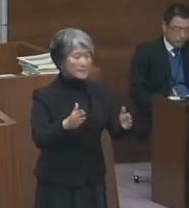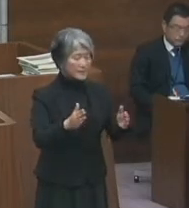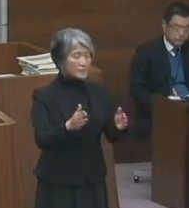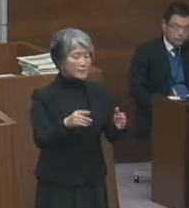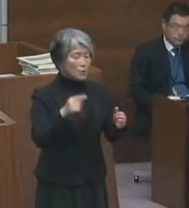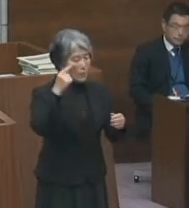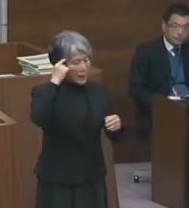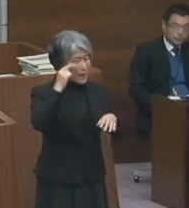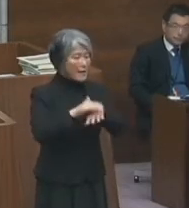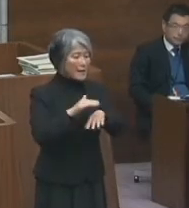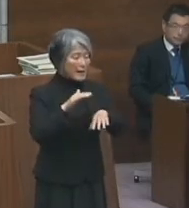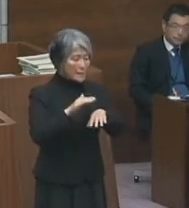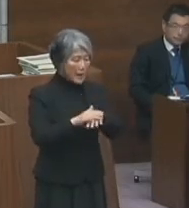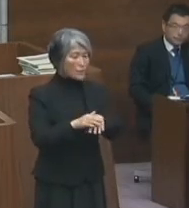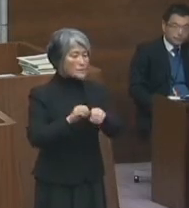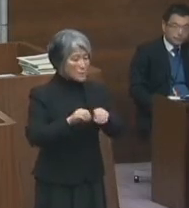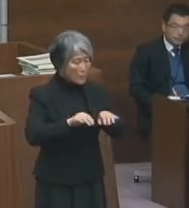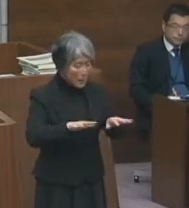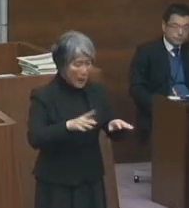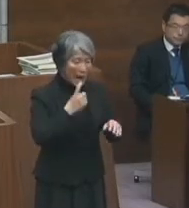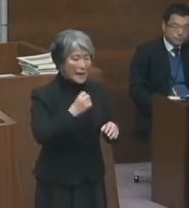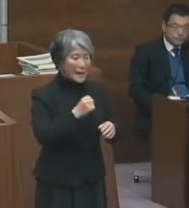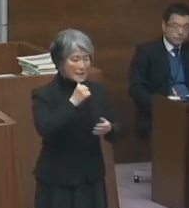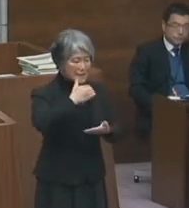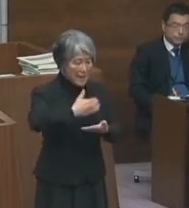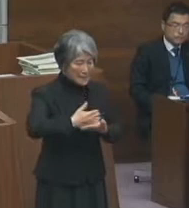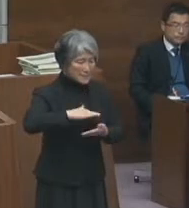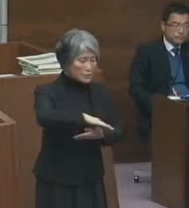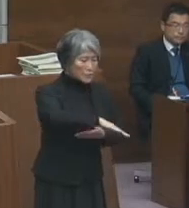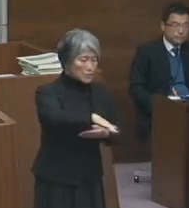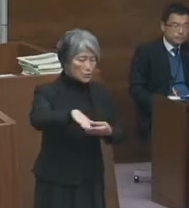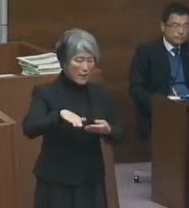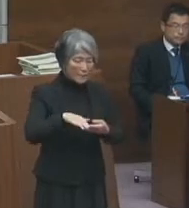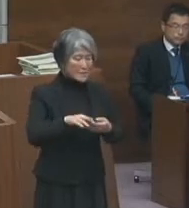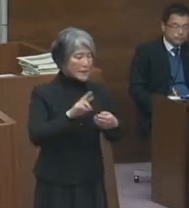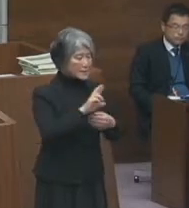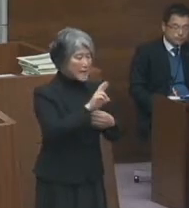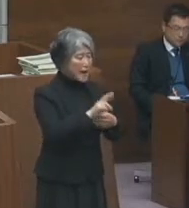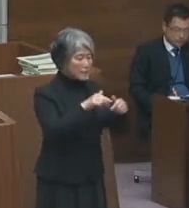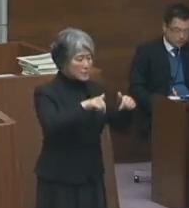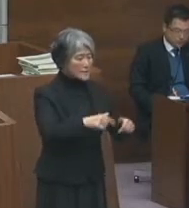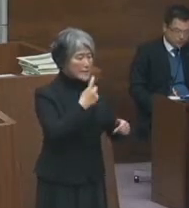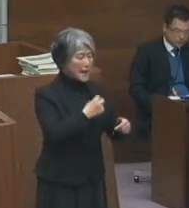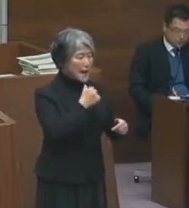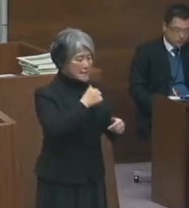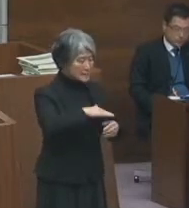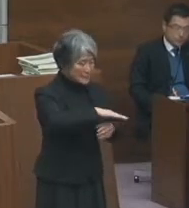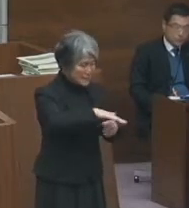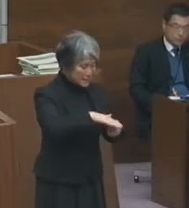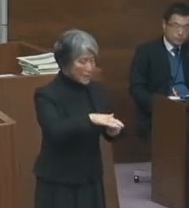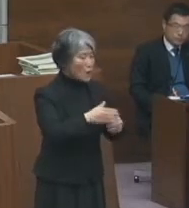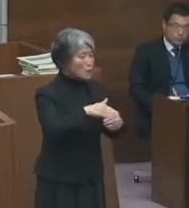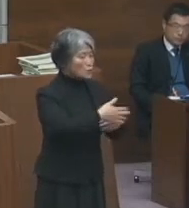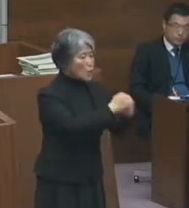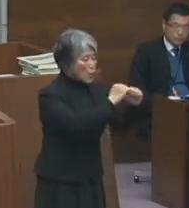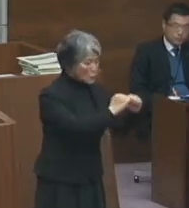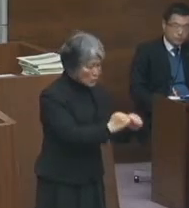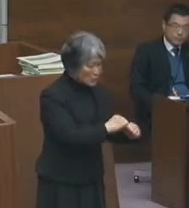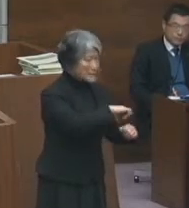および山陽電鉄明石駅周辺地区、JR 西明石駅周辺地区、JR 魚住駅周辺地区を